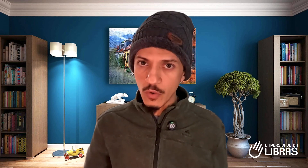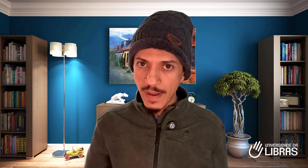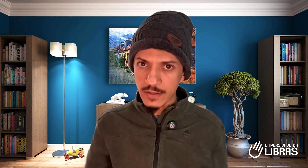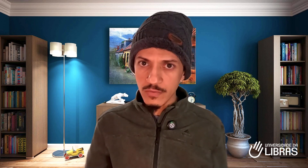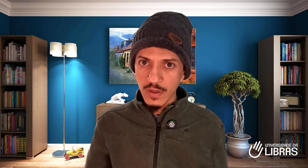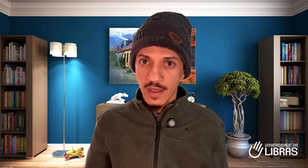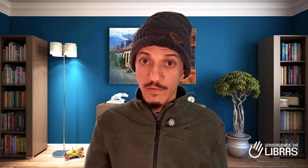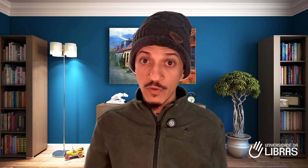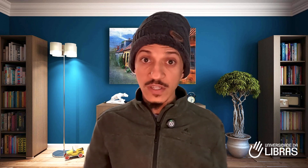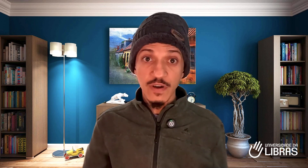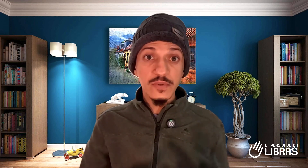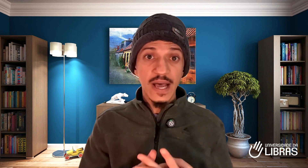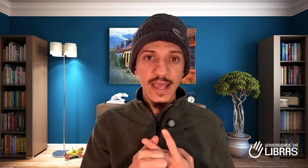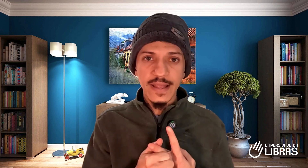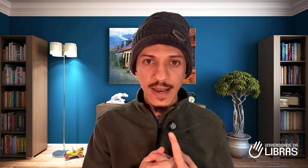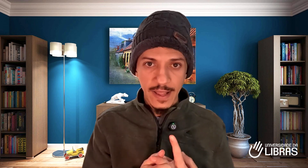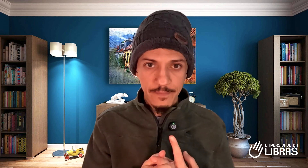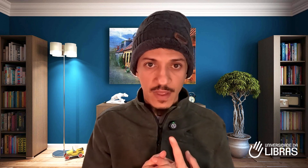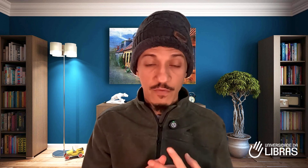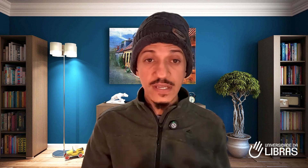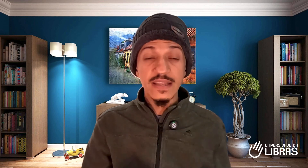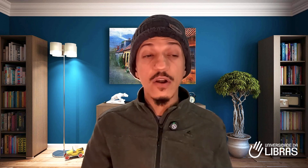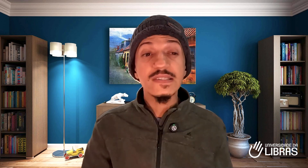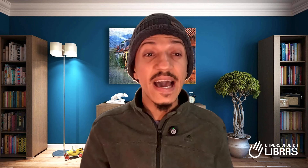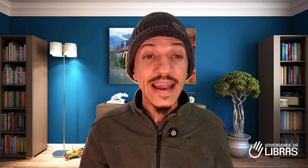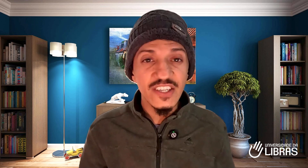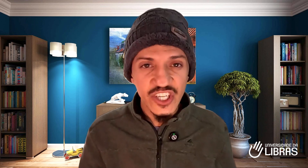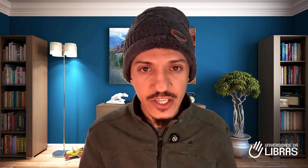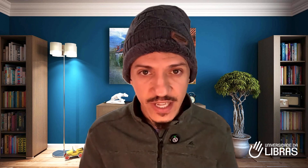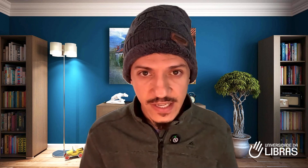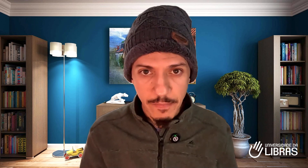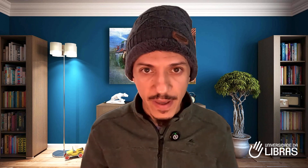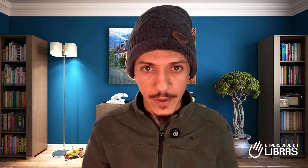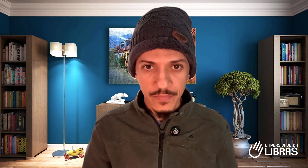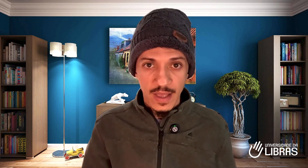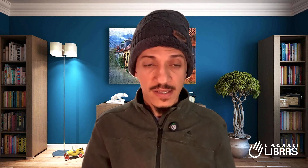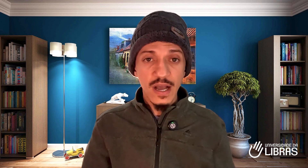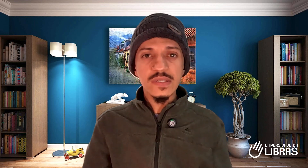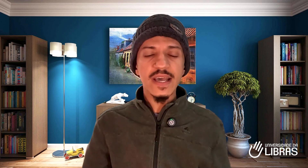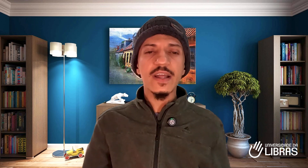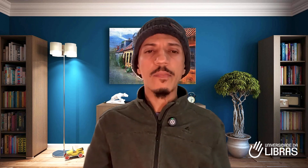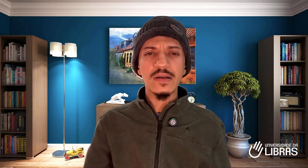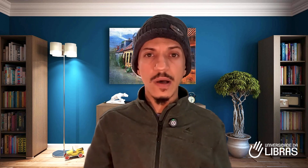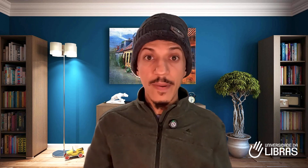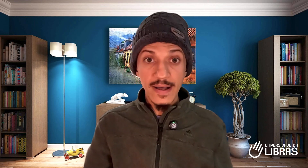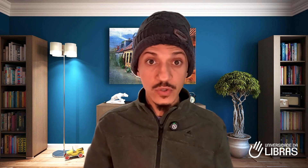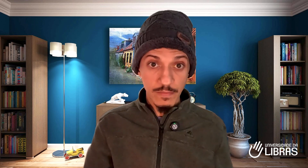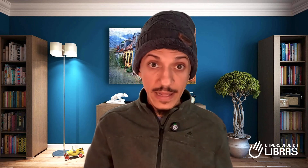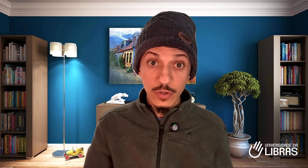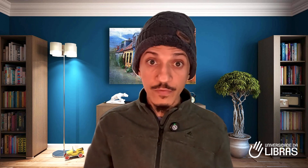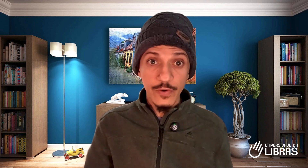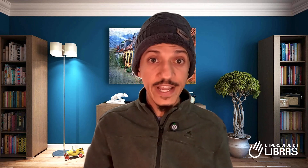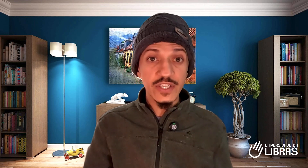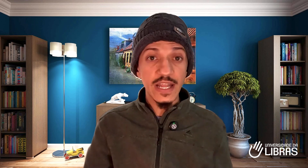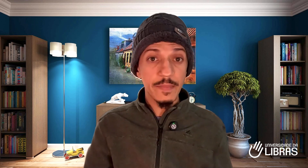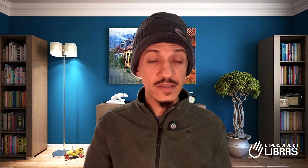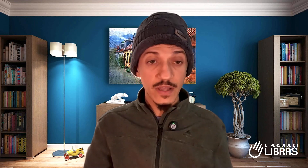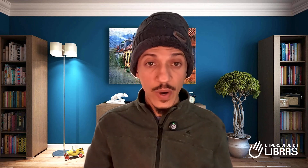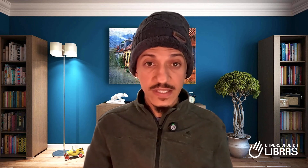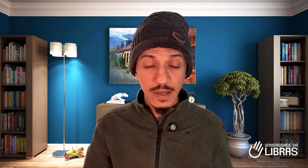método, nós vamos ainda além. Você tem a nossa garantia de desempenho. Se ao seguir o passo a passo do método Fluente em Libras em 8 semanas,